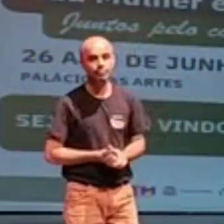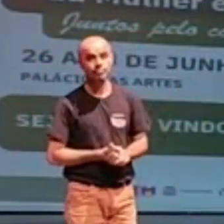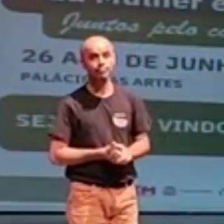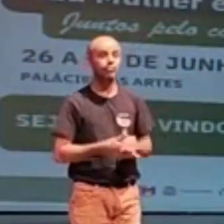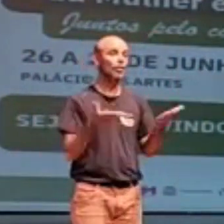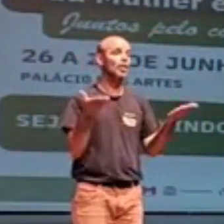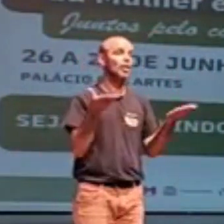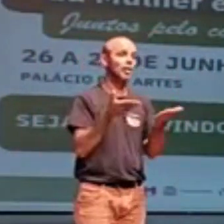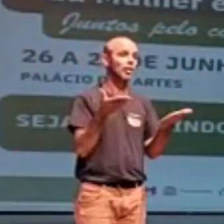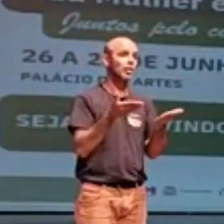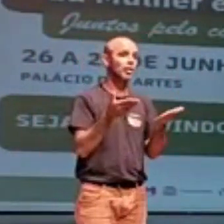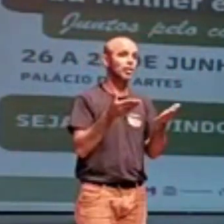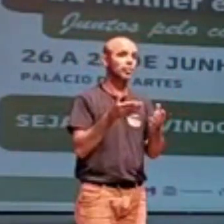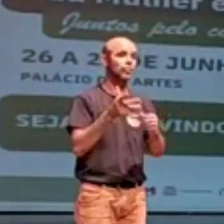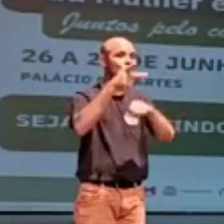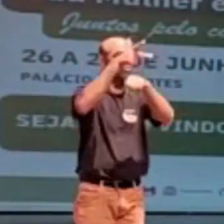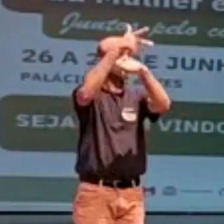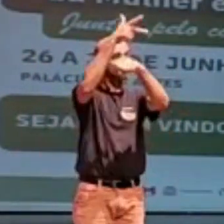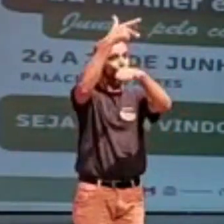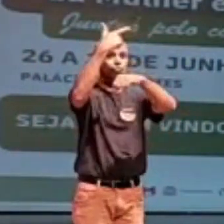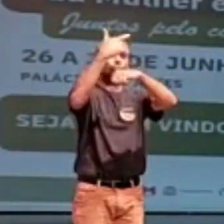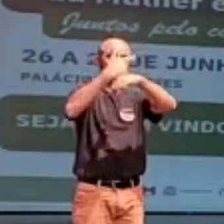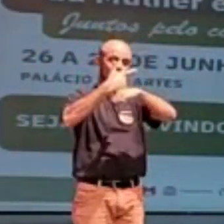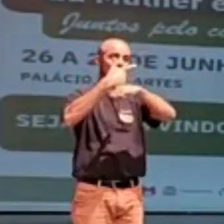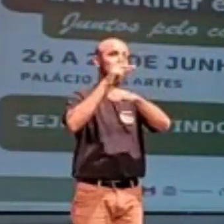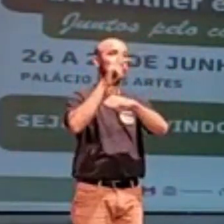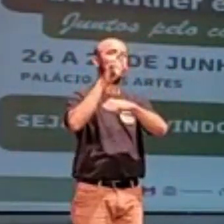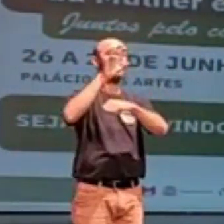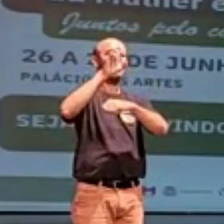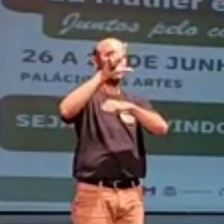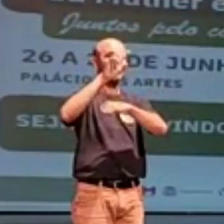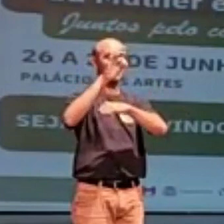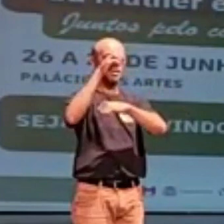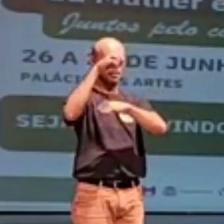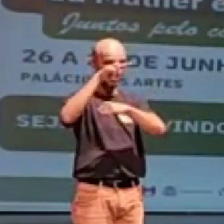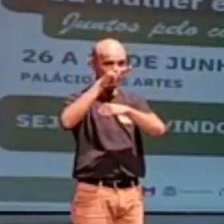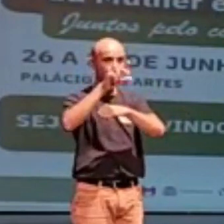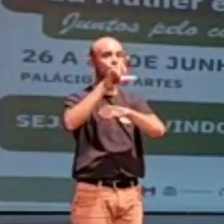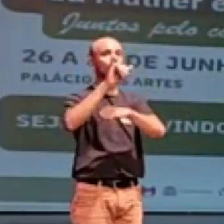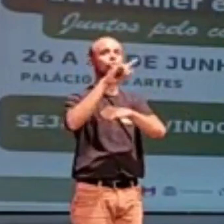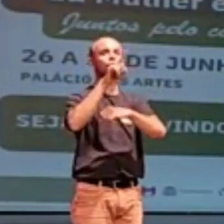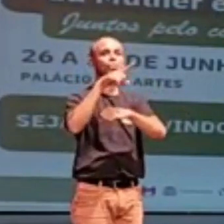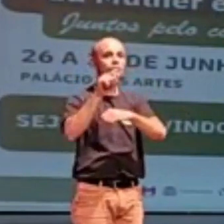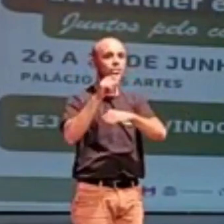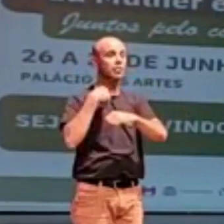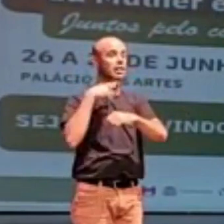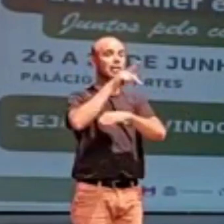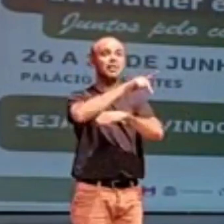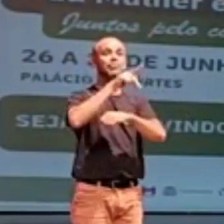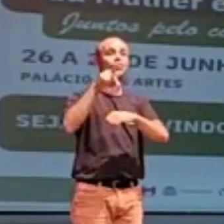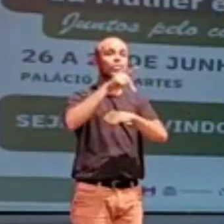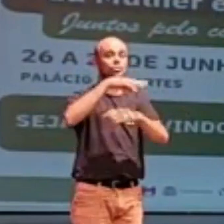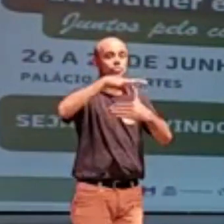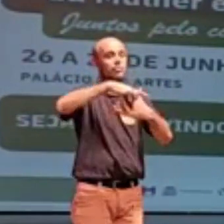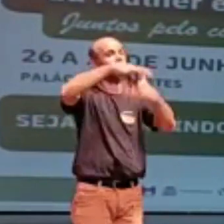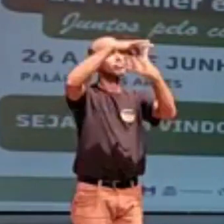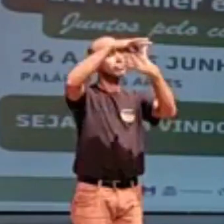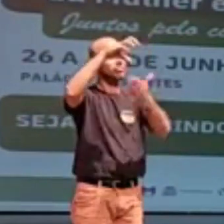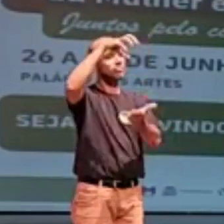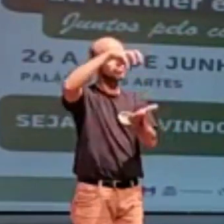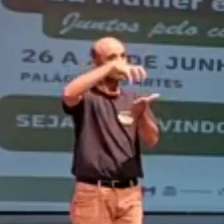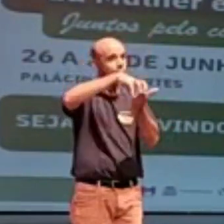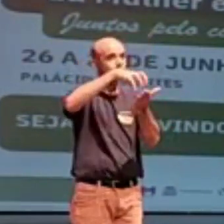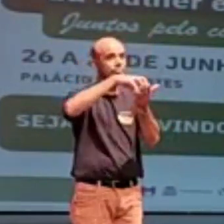Teremos agora um vídeo gravado do Dr. Elton Luiz Delfino, ele que é professor titular do Departamento